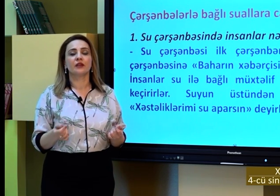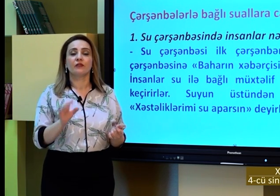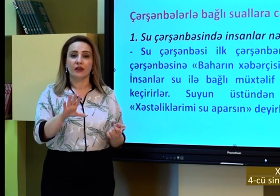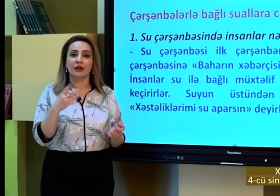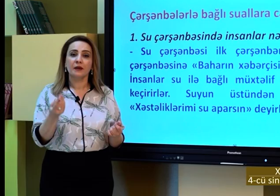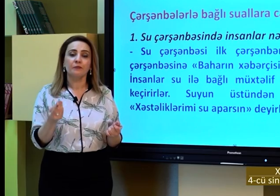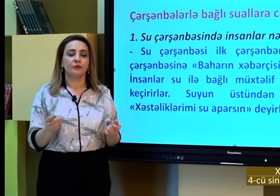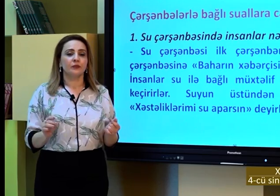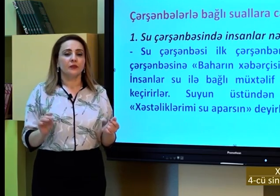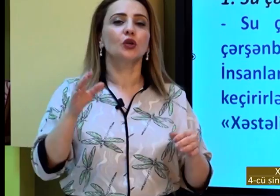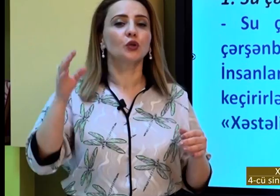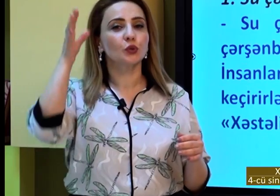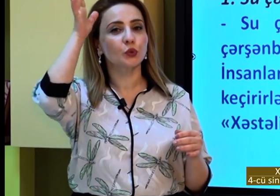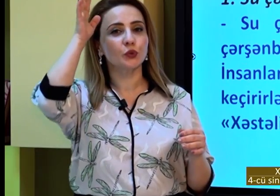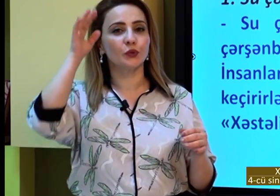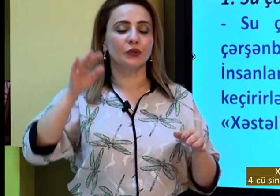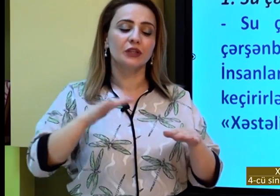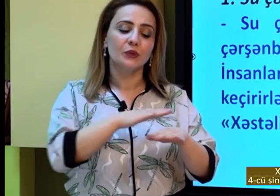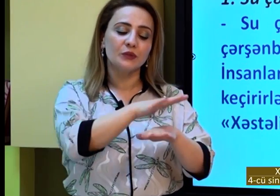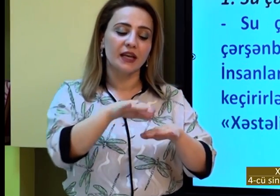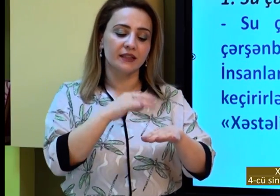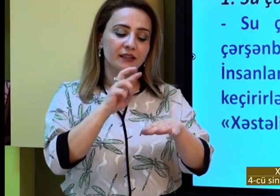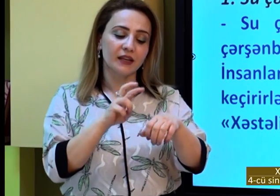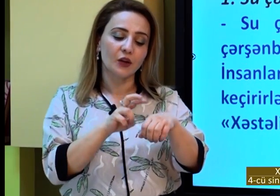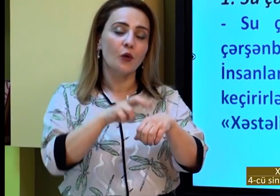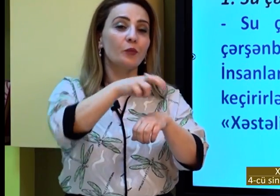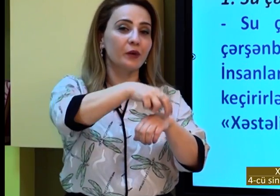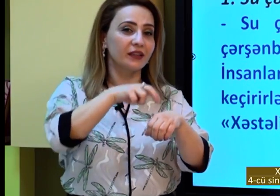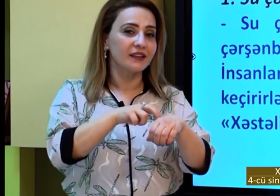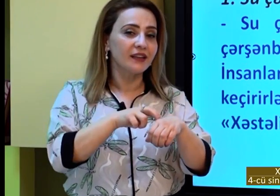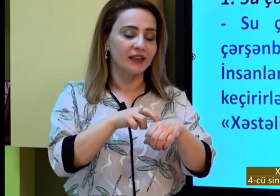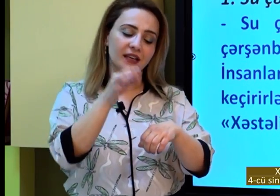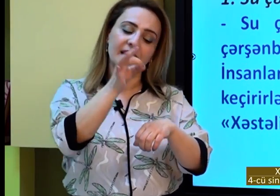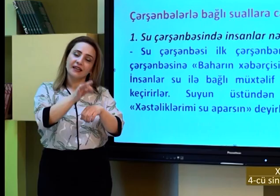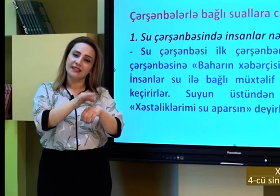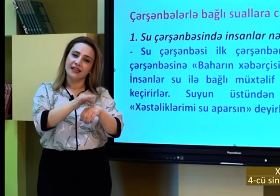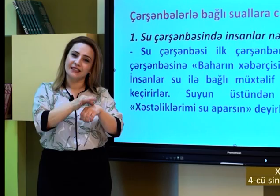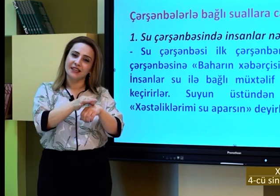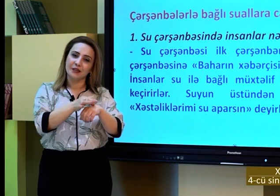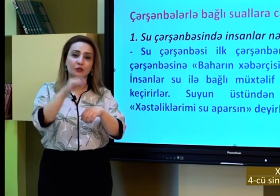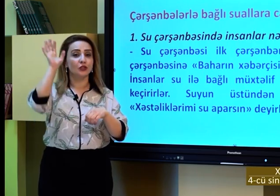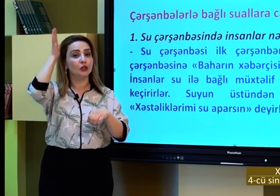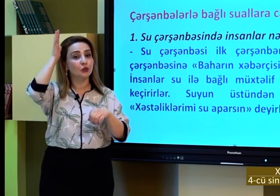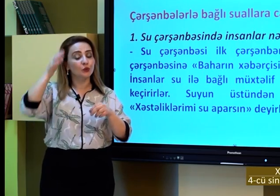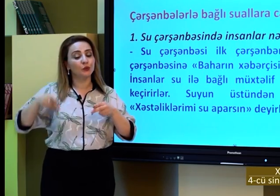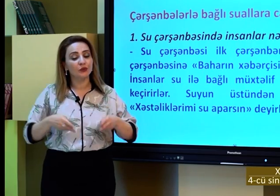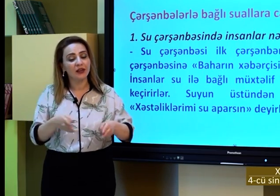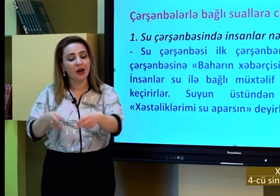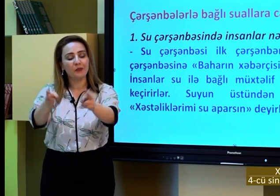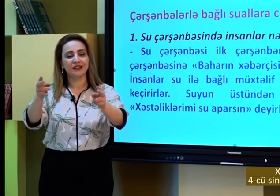və suyun üzərindən hoppanaraq xəstəliklərimizi su